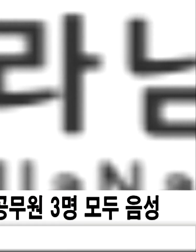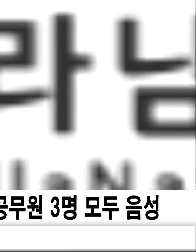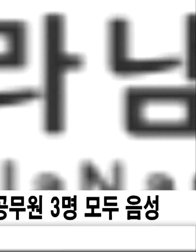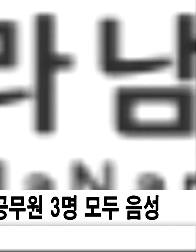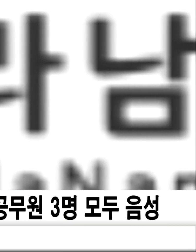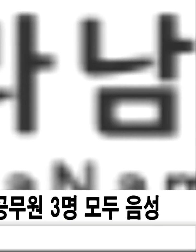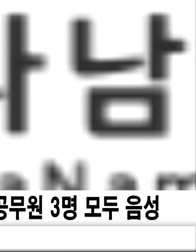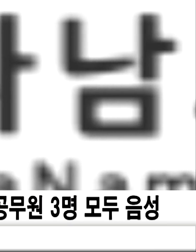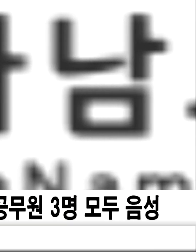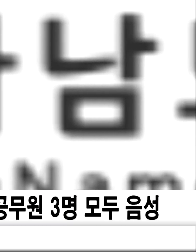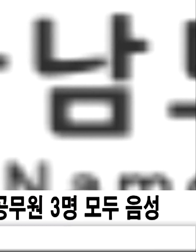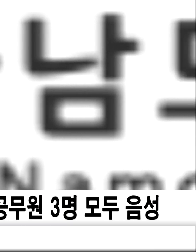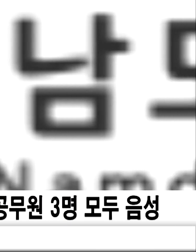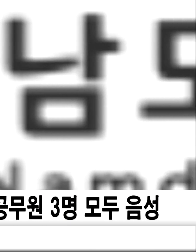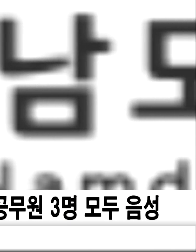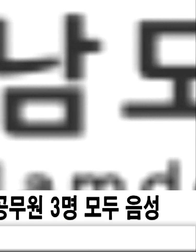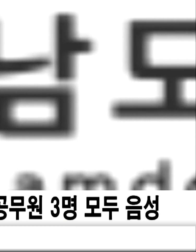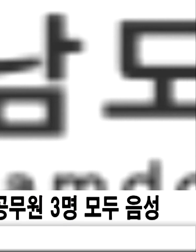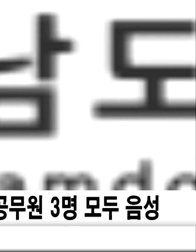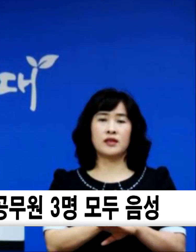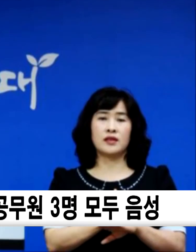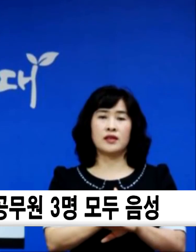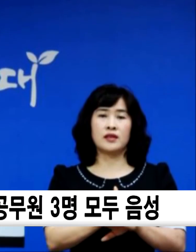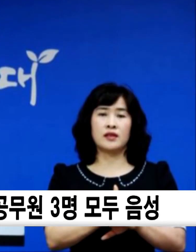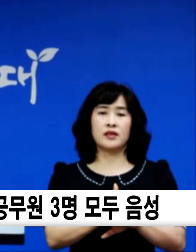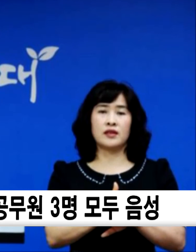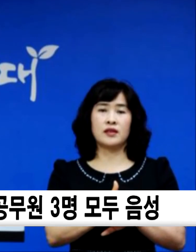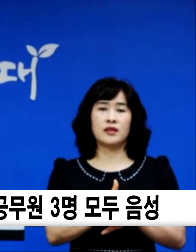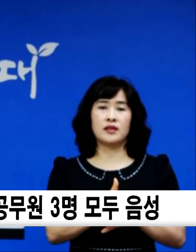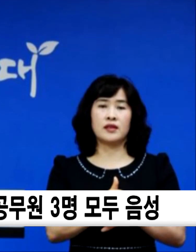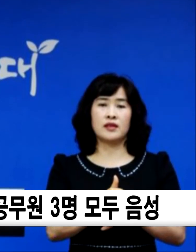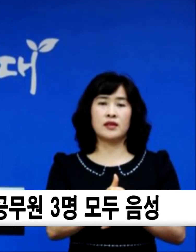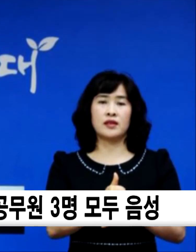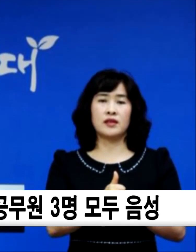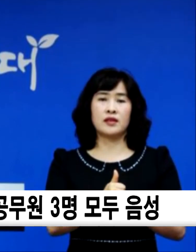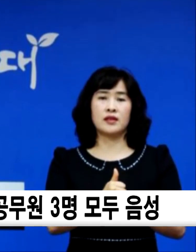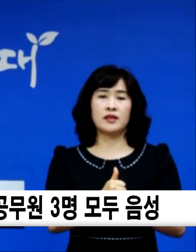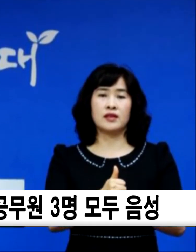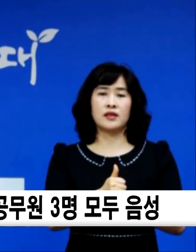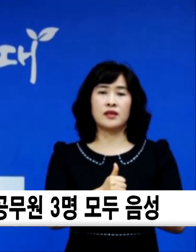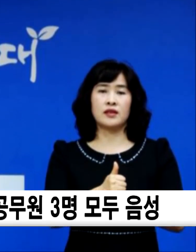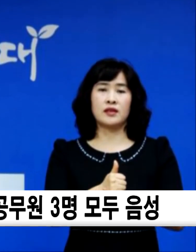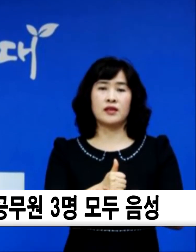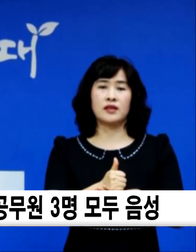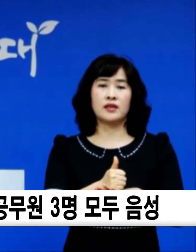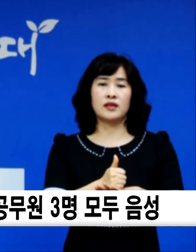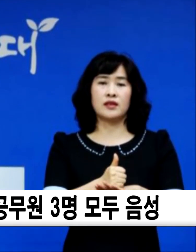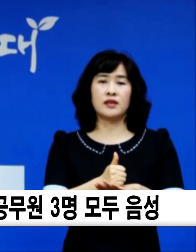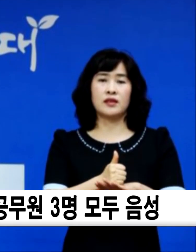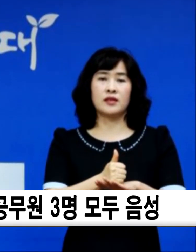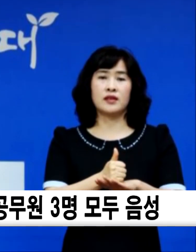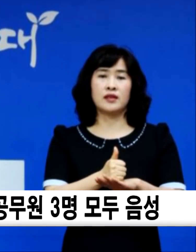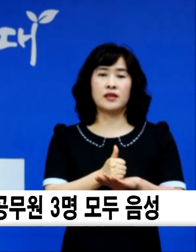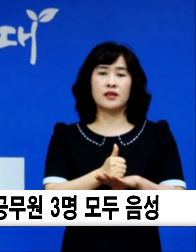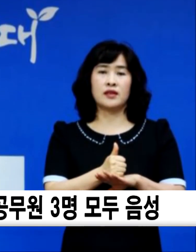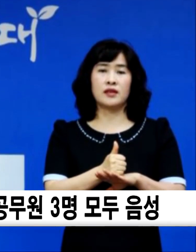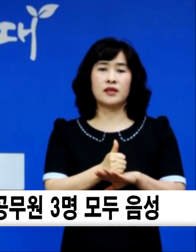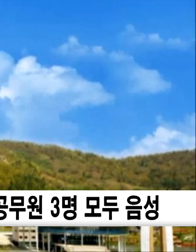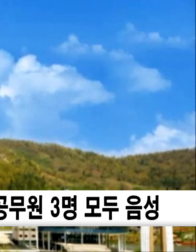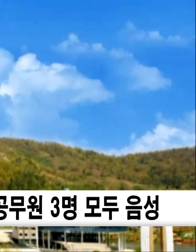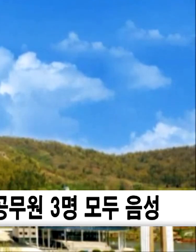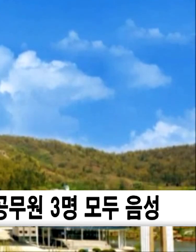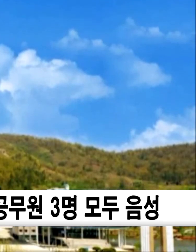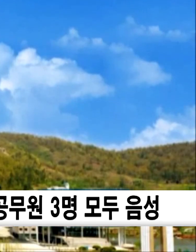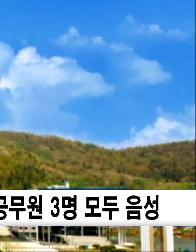공무원 3명에 대해서는 당분간 자가격리하도록 했습니다. 김영록 전남도지사는 8일 코로나19